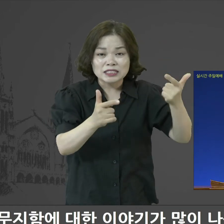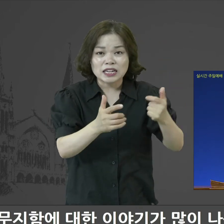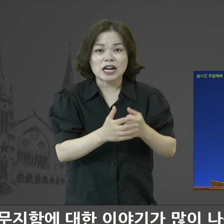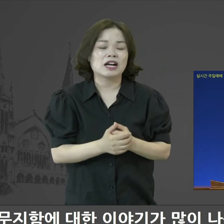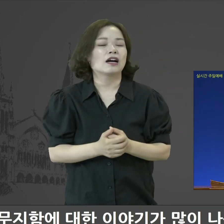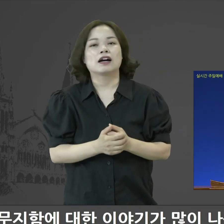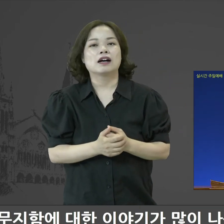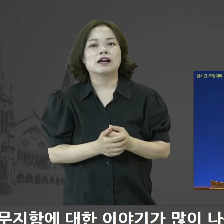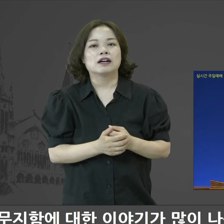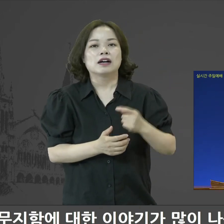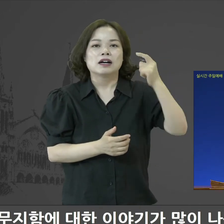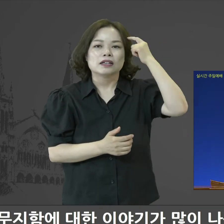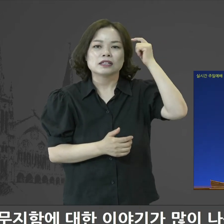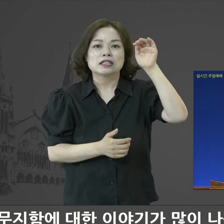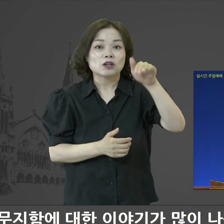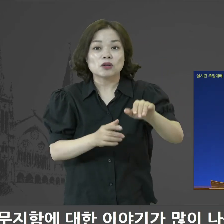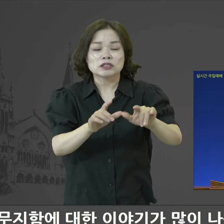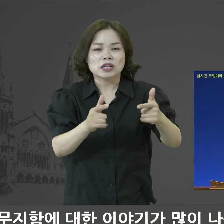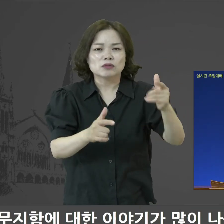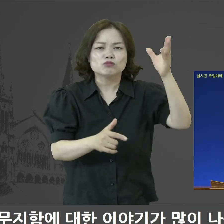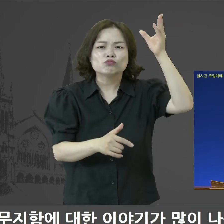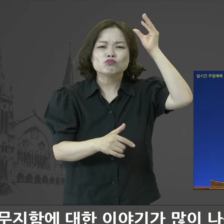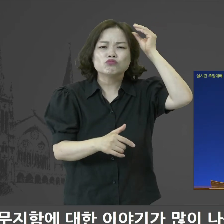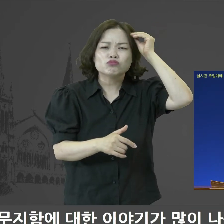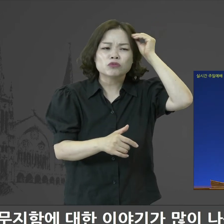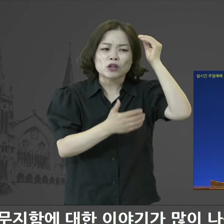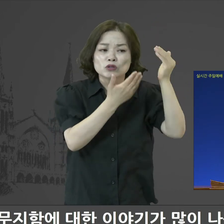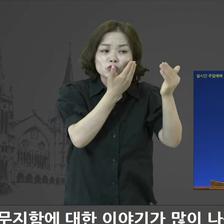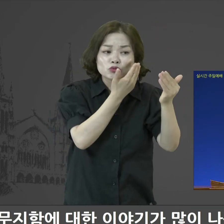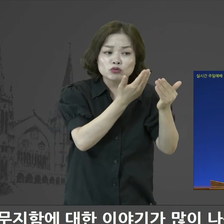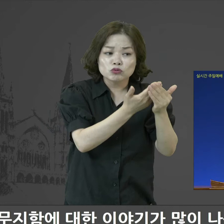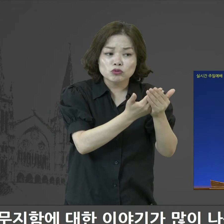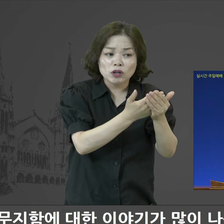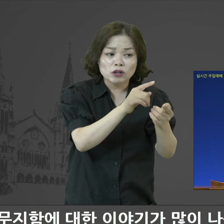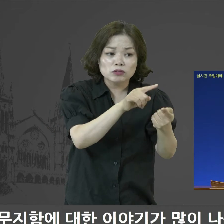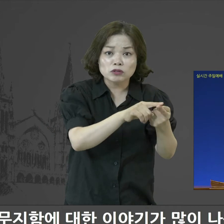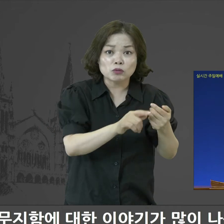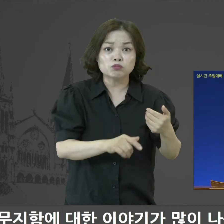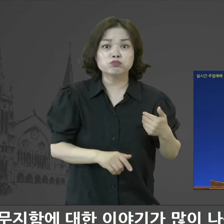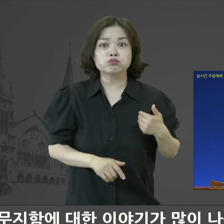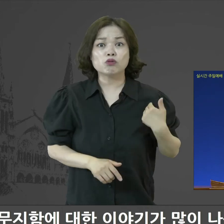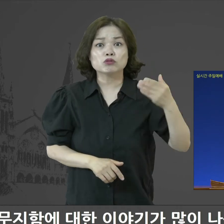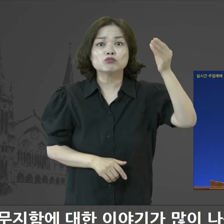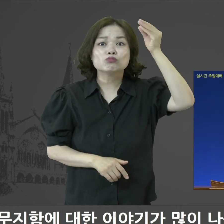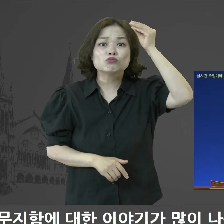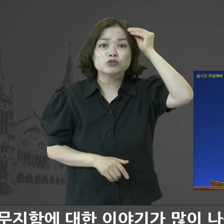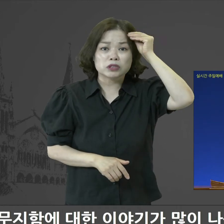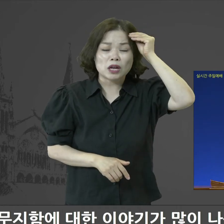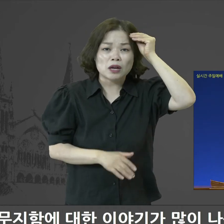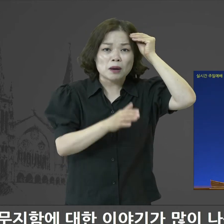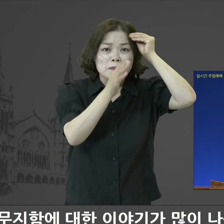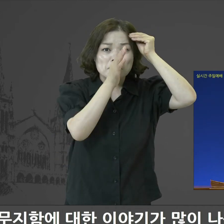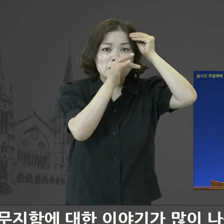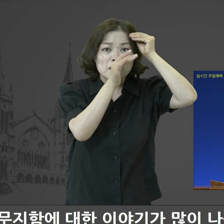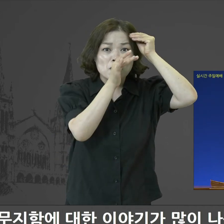타고난 IQ가 떨어지는 게 아닙니다. 무지함이에요. 소중한 걸 소중한지 모르는 무지함이